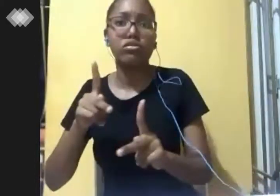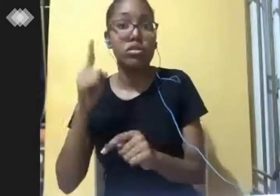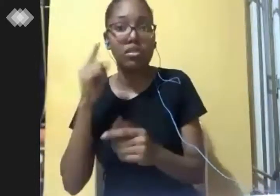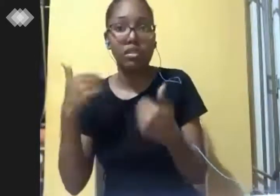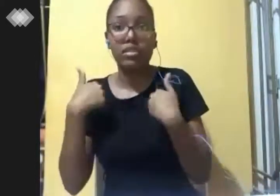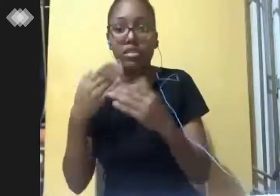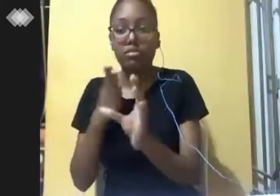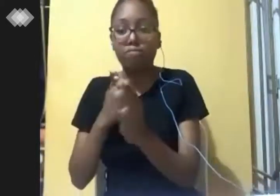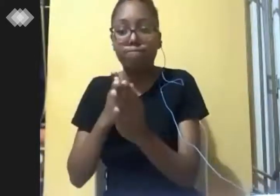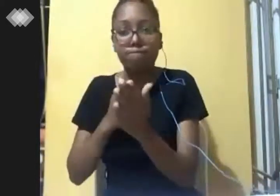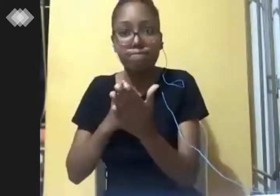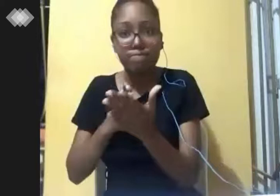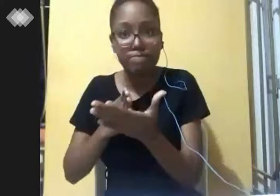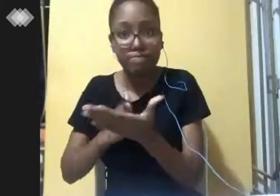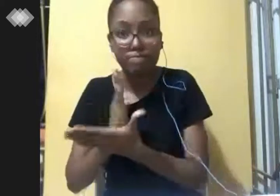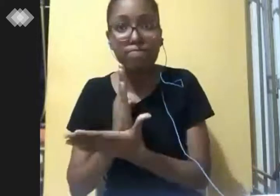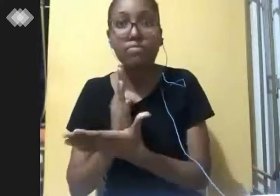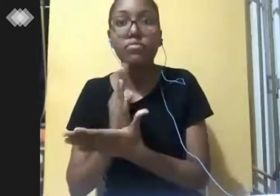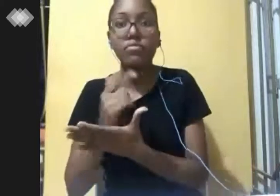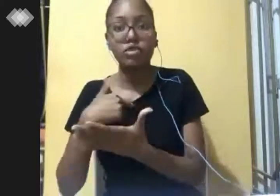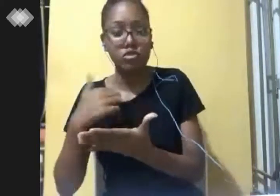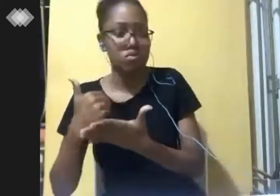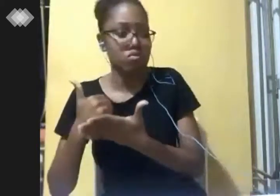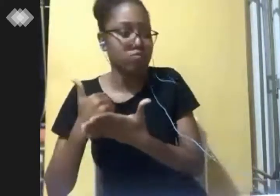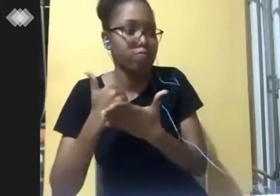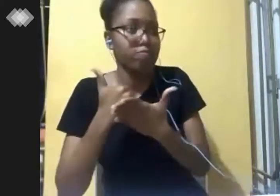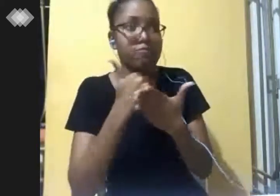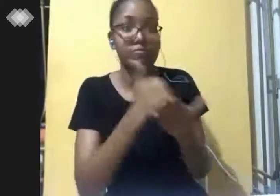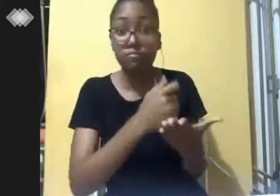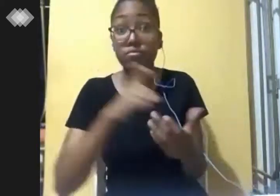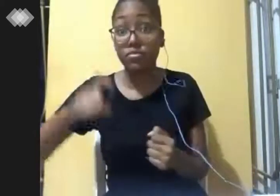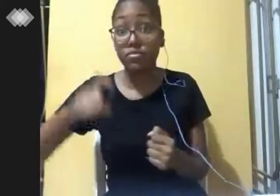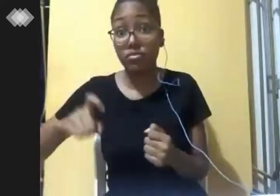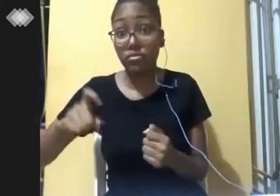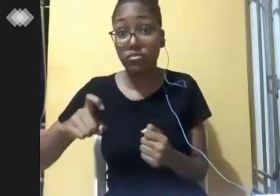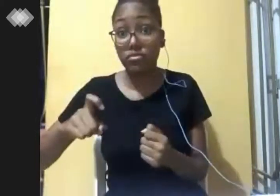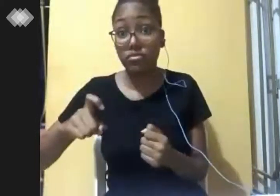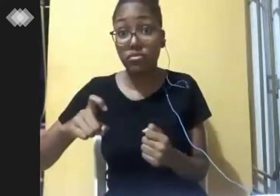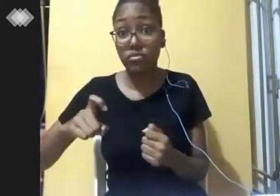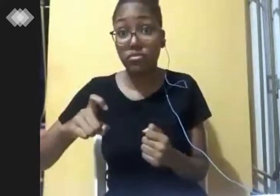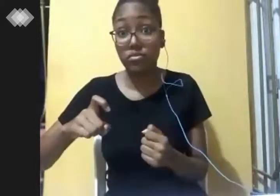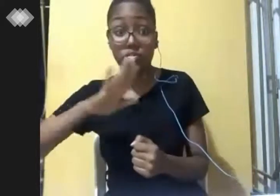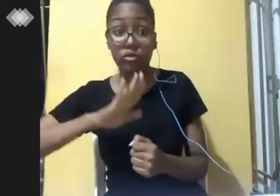de salud mental al que ellos tienen derecho y al que el Estado y